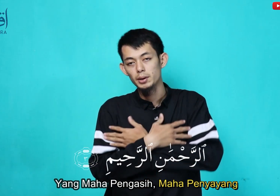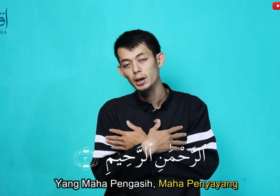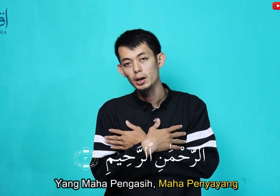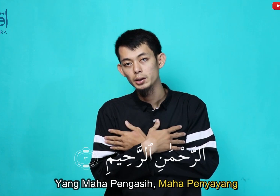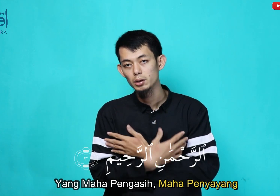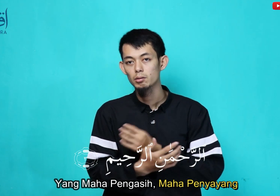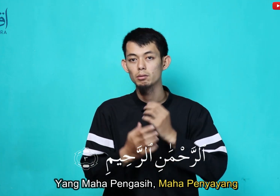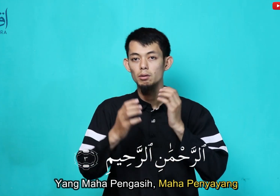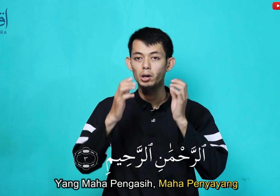Ar-Rahmanir